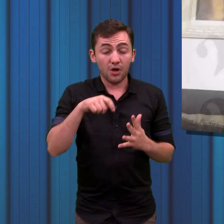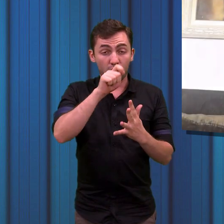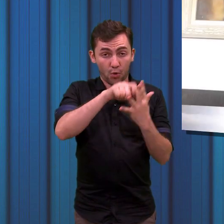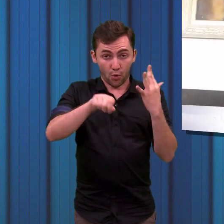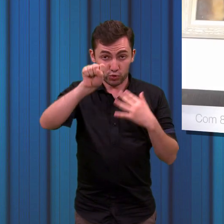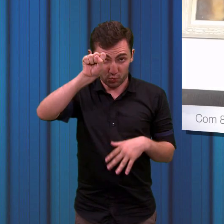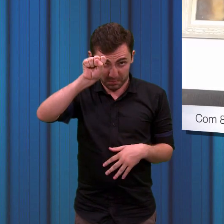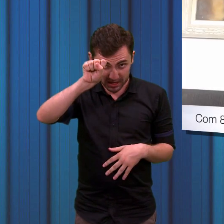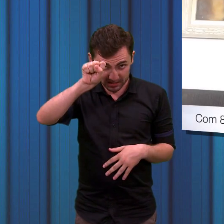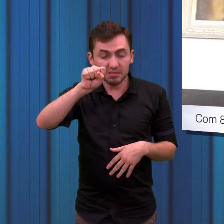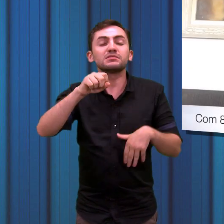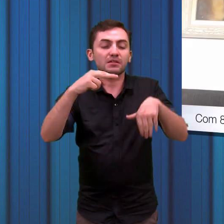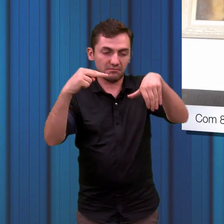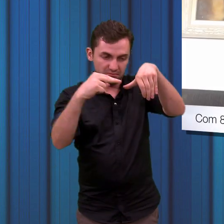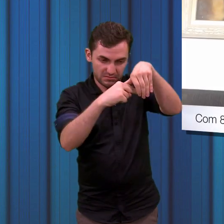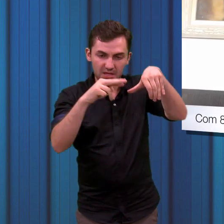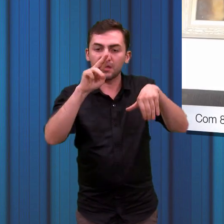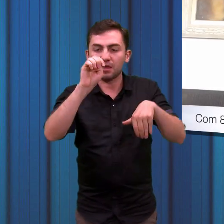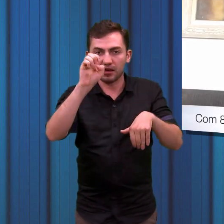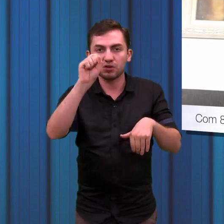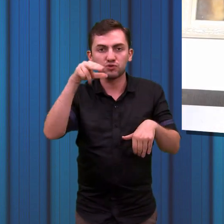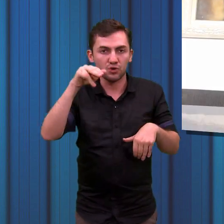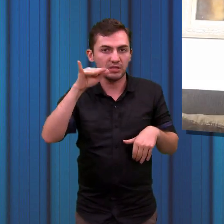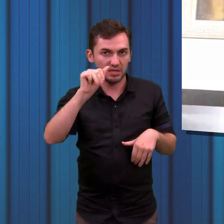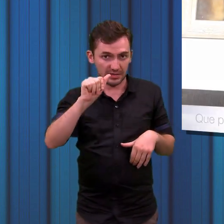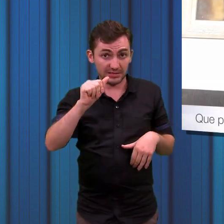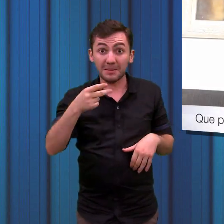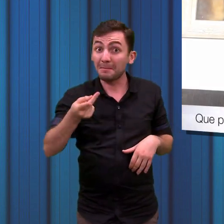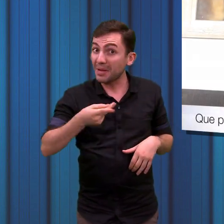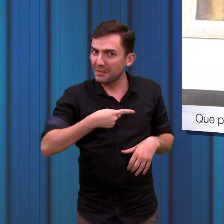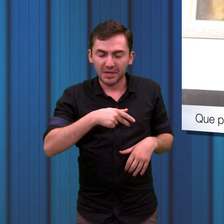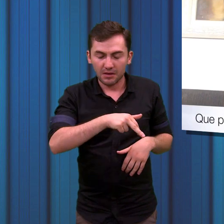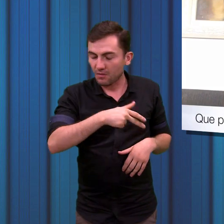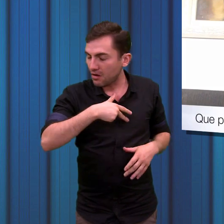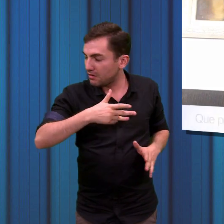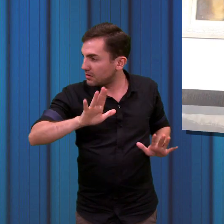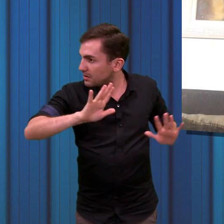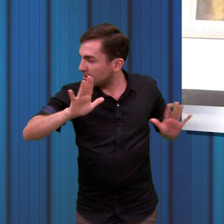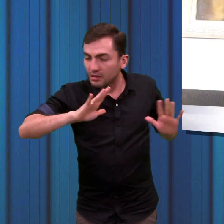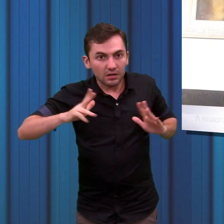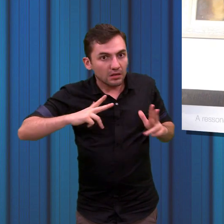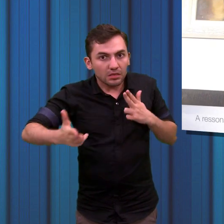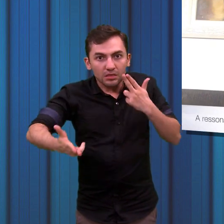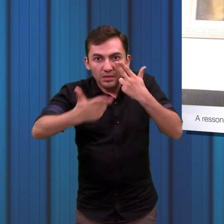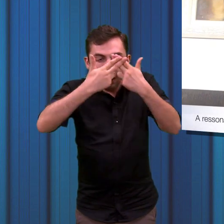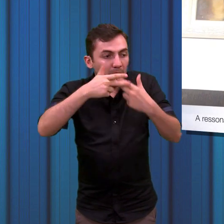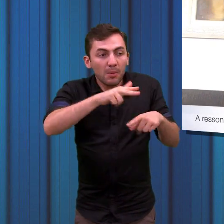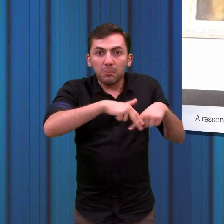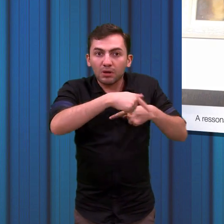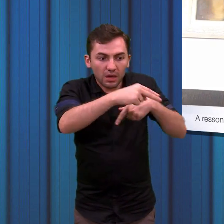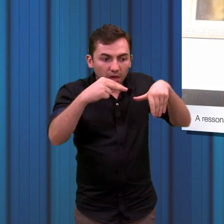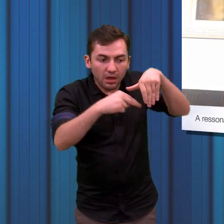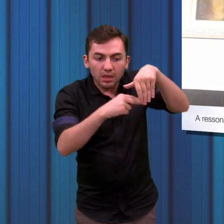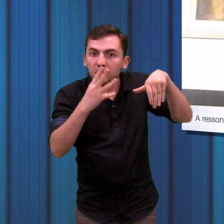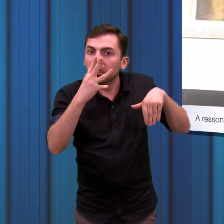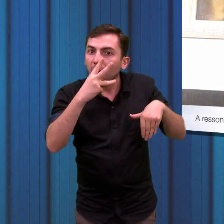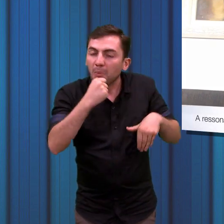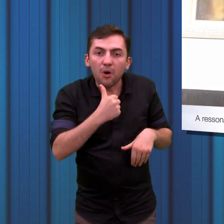Com 8 meses, o Guilherme fez a ressonância magnética, que para mim foi um trauma. A ressonância é